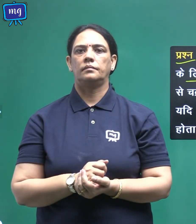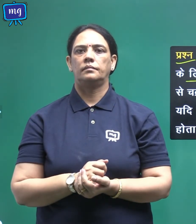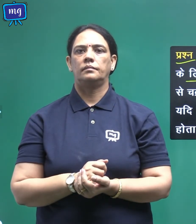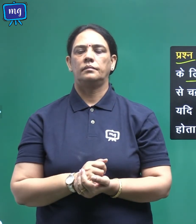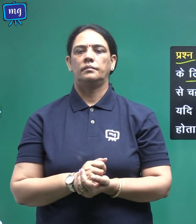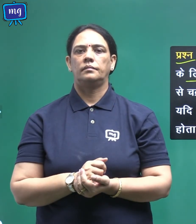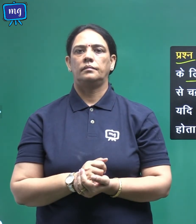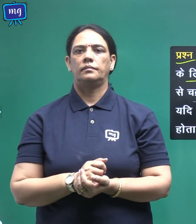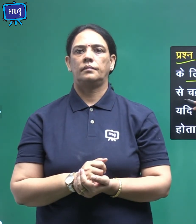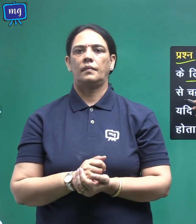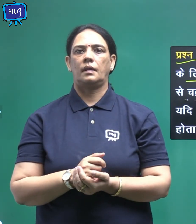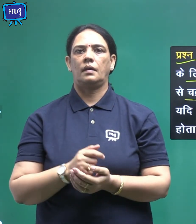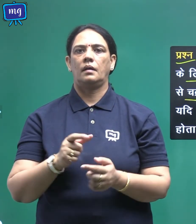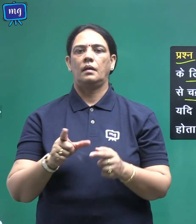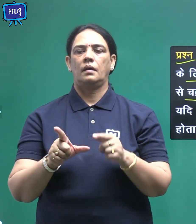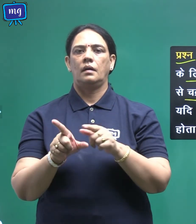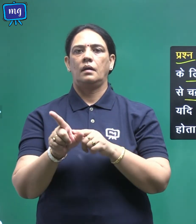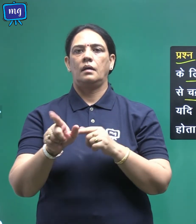वार्षिक दर से